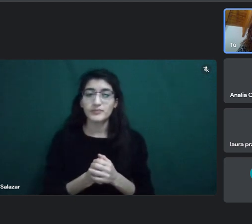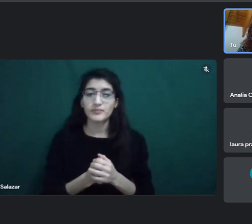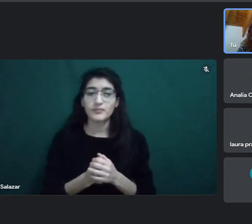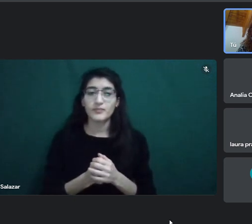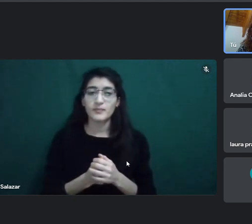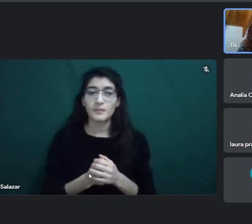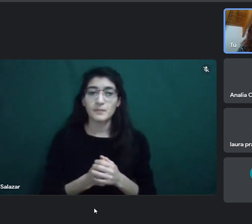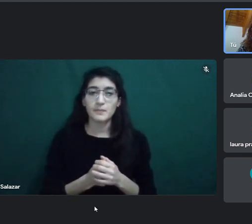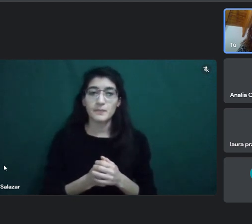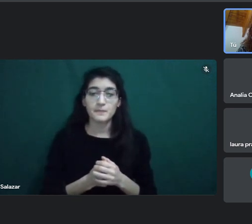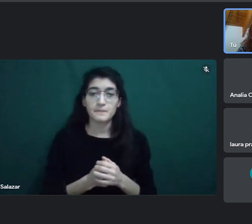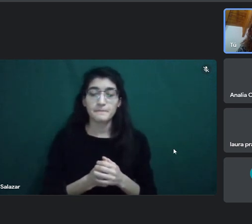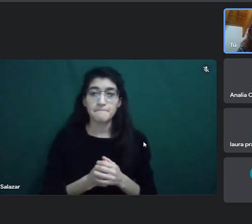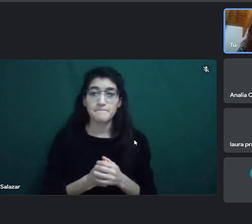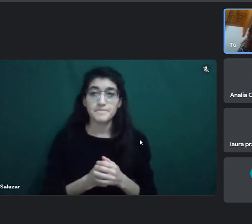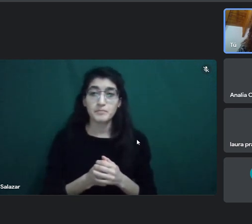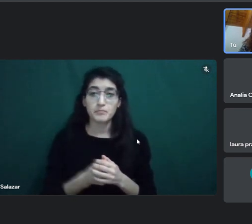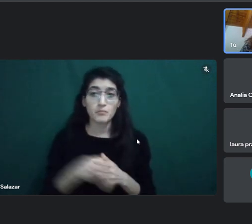¿Me escuchan?